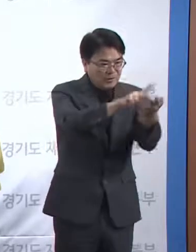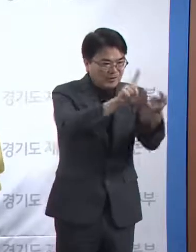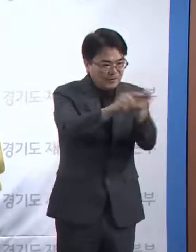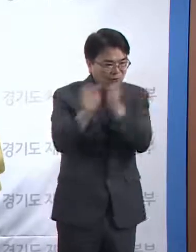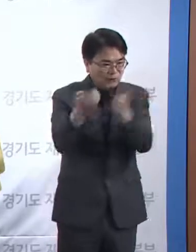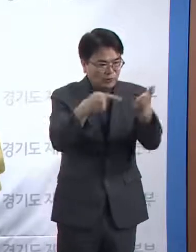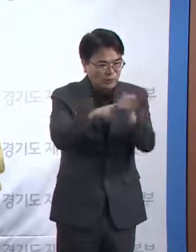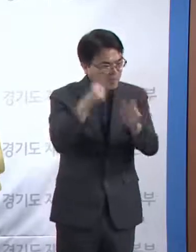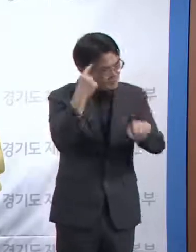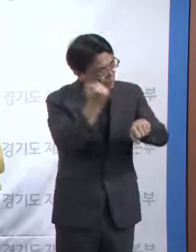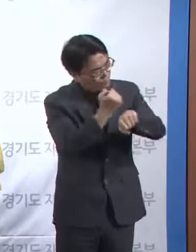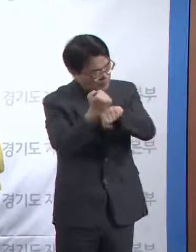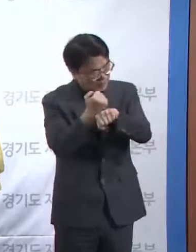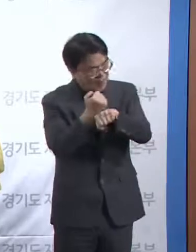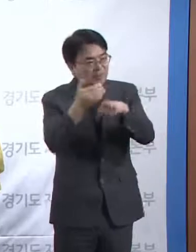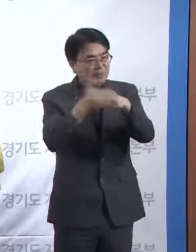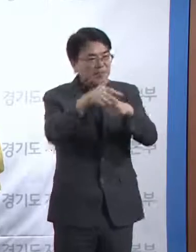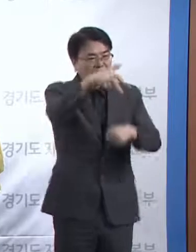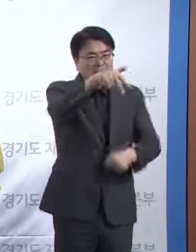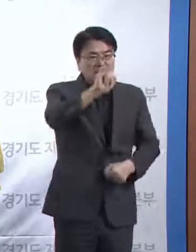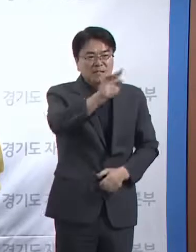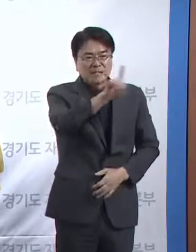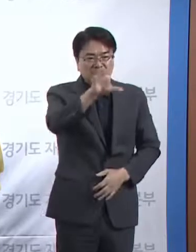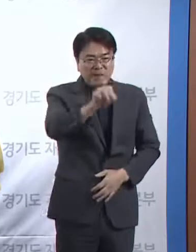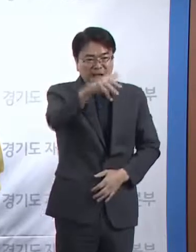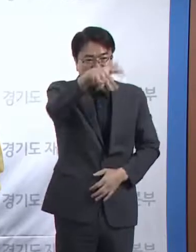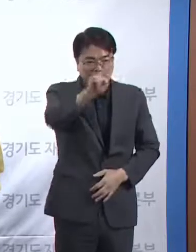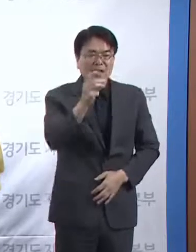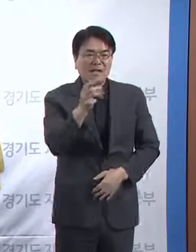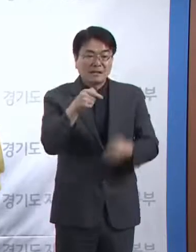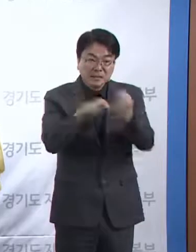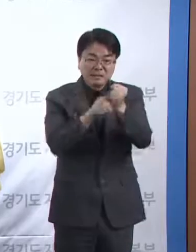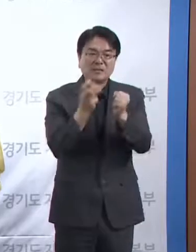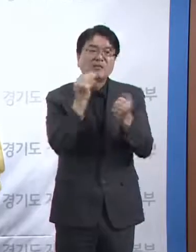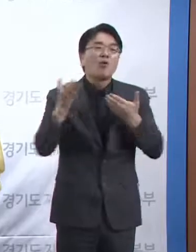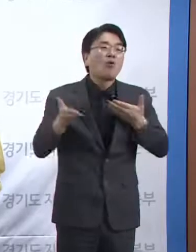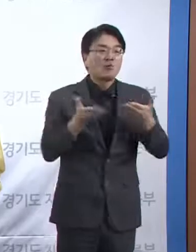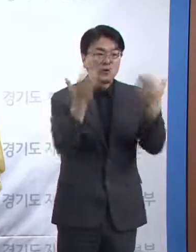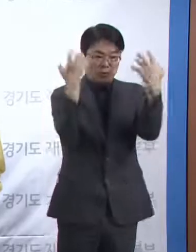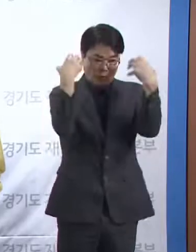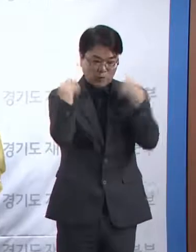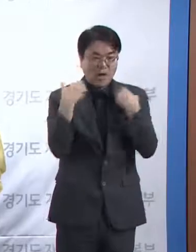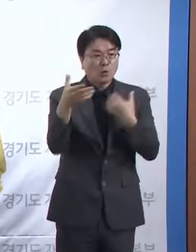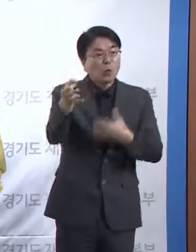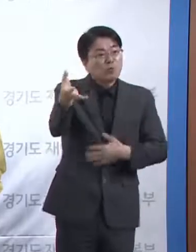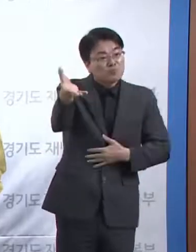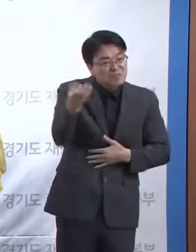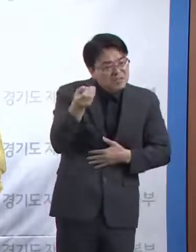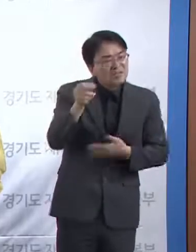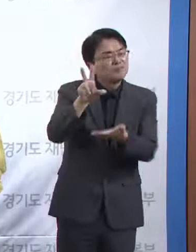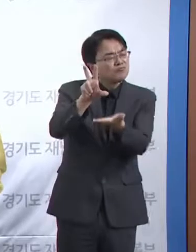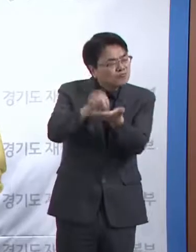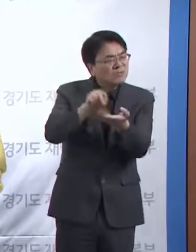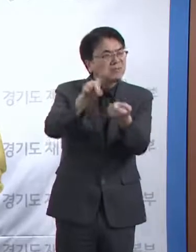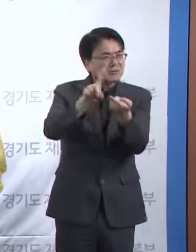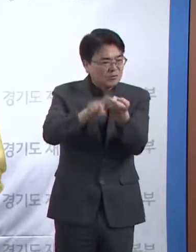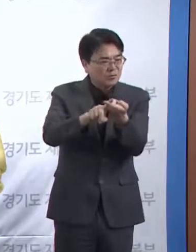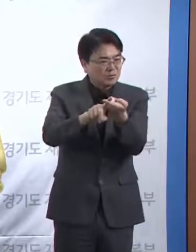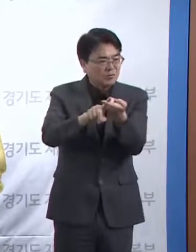지방채 발행도 어떻게 해야 될지 마지막에 더 큰 위험 부담이 있거나 더 어려운 시기가 올